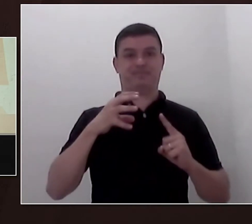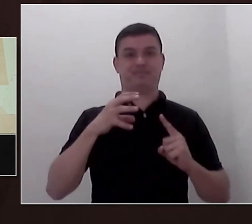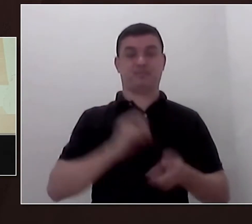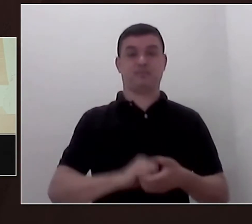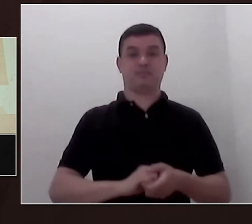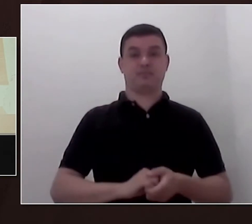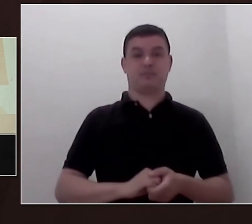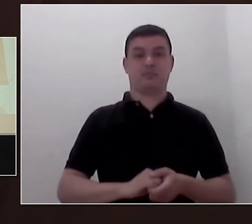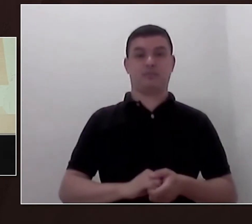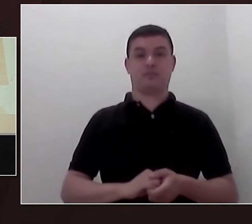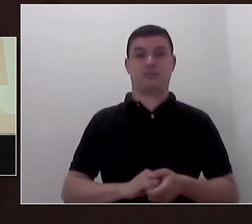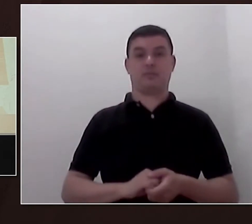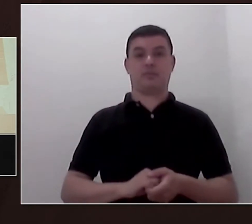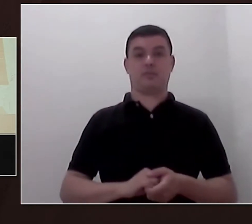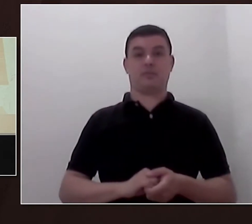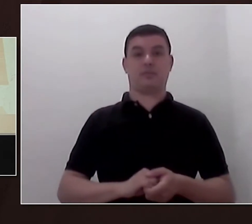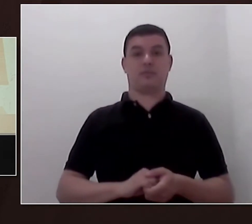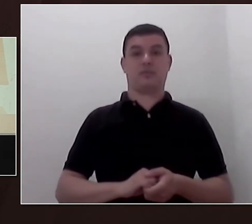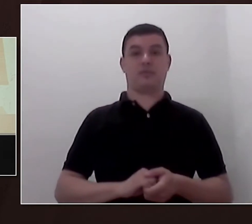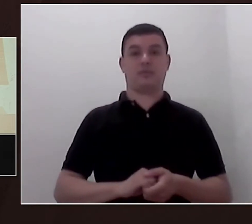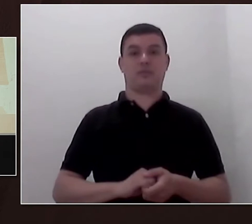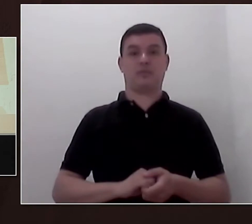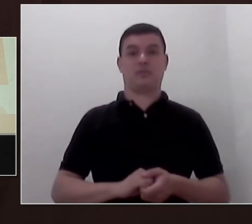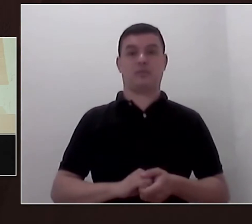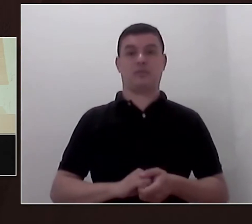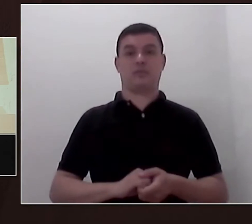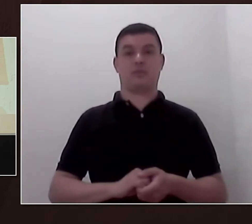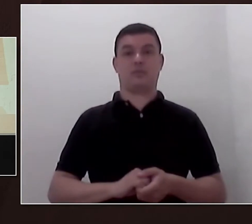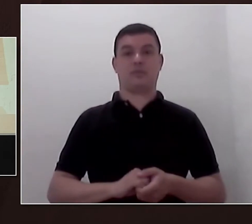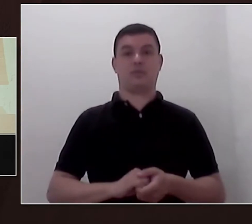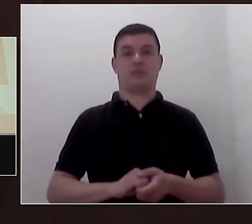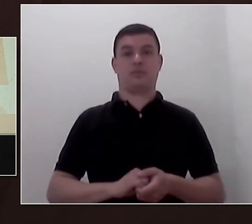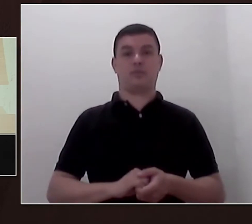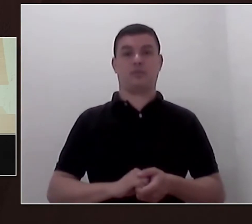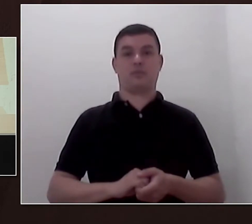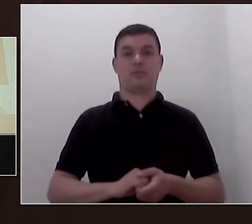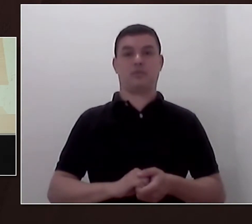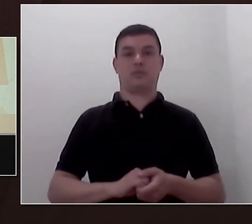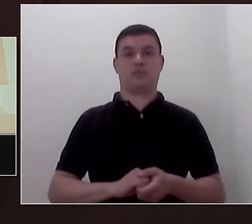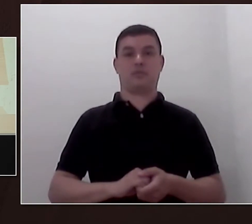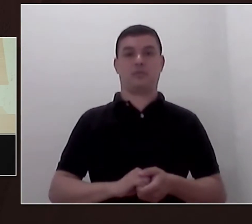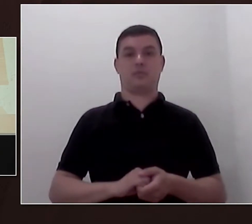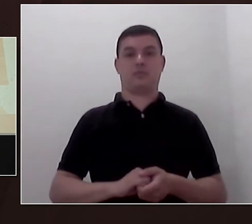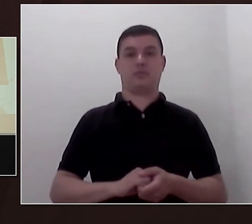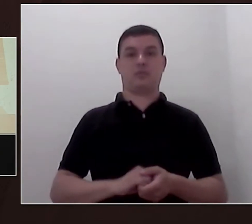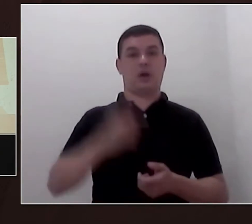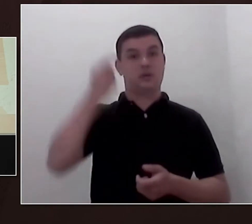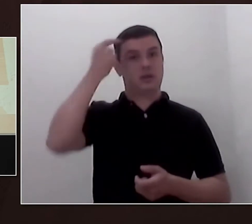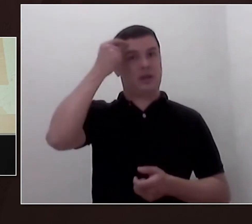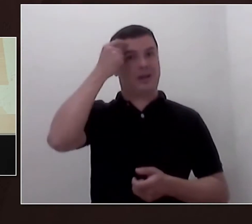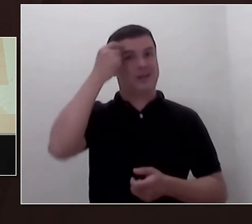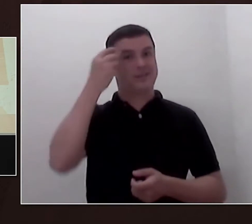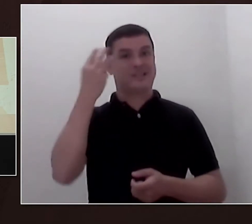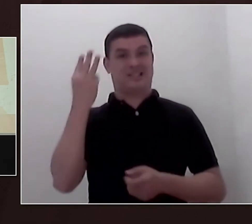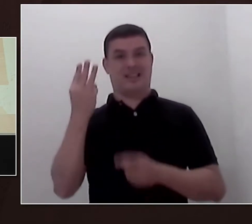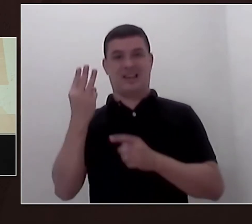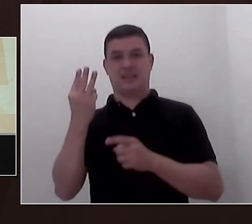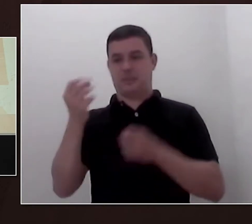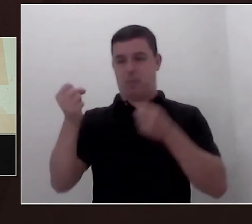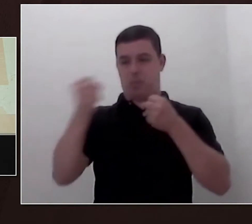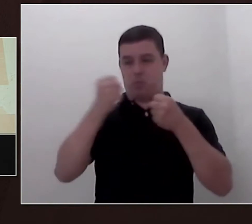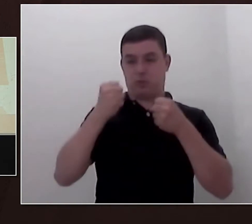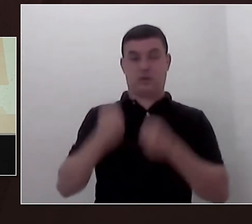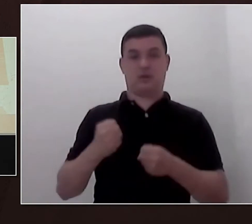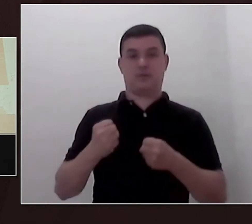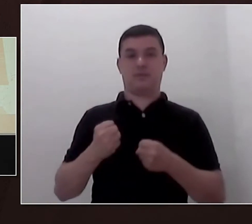com hostilidade. Esses eram 3 formidáveis poderes de Satanás, com os quais ele investiu